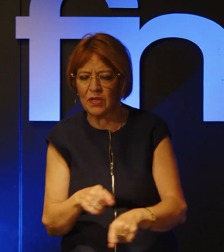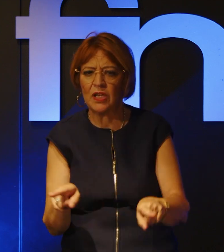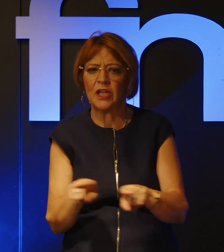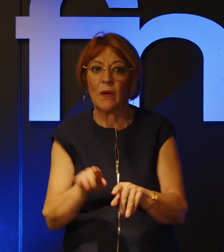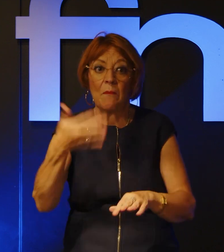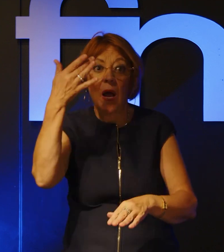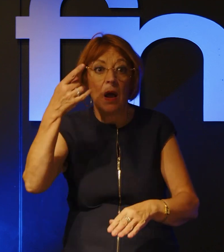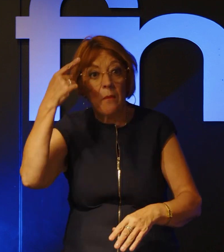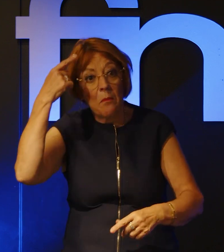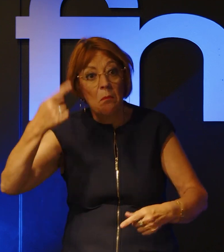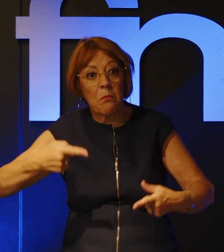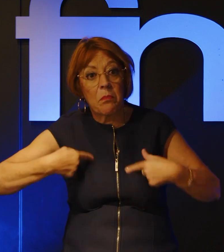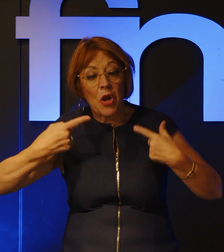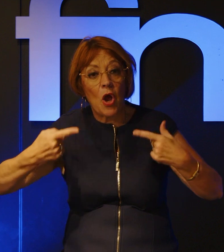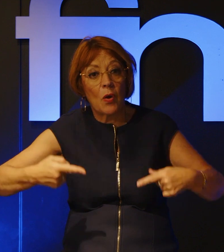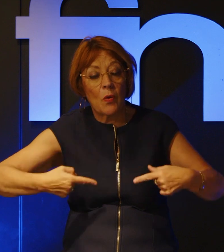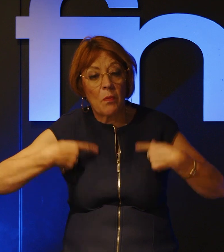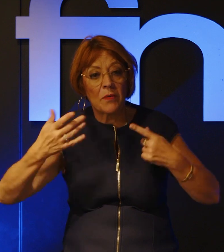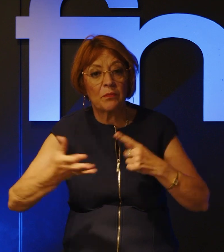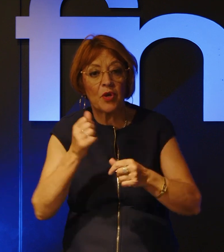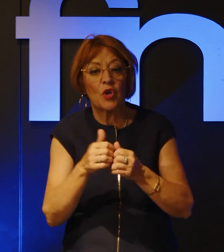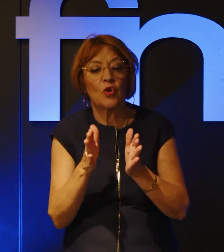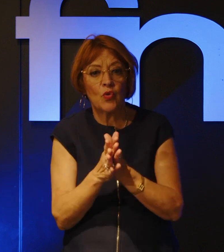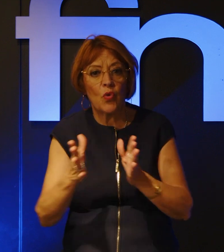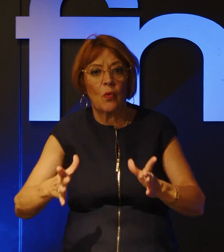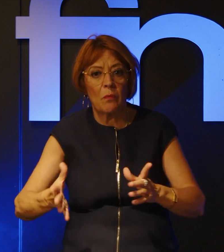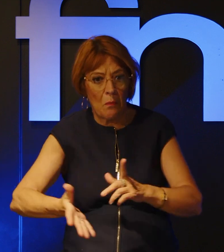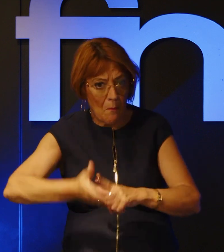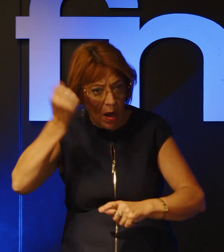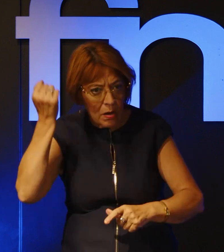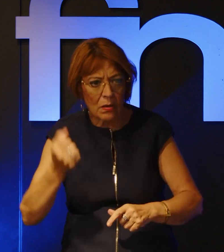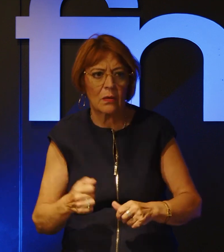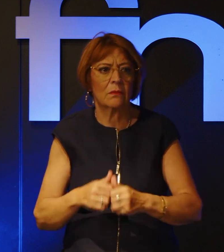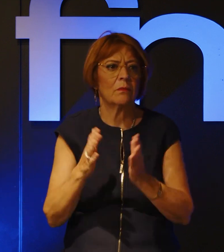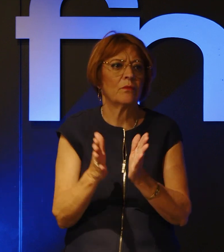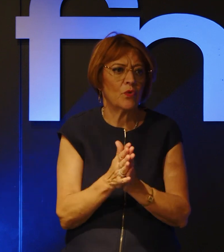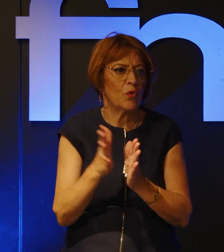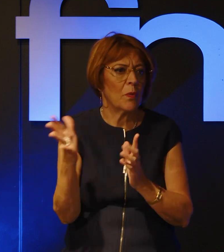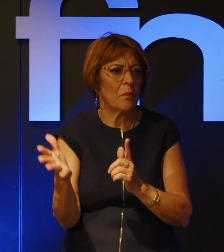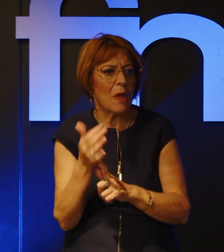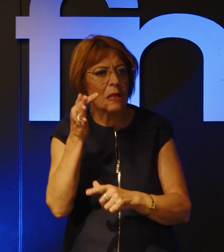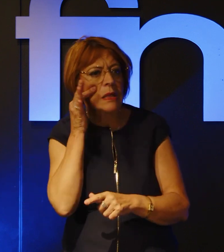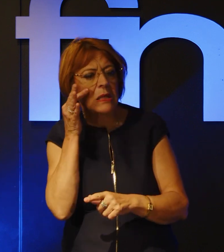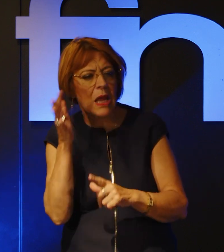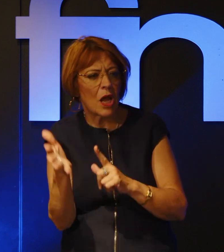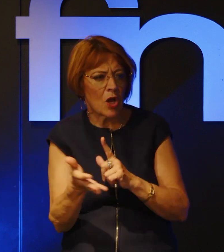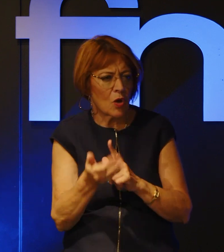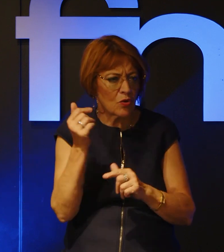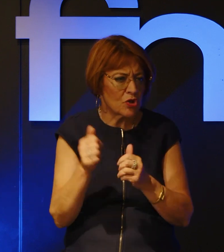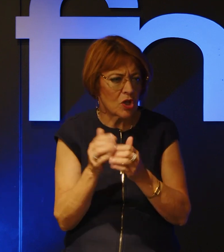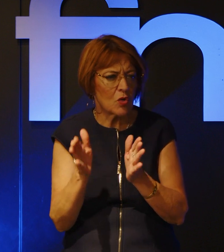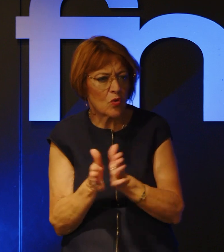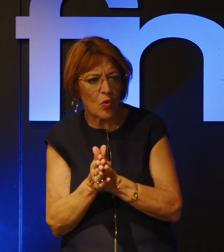sobretudo preocupada em conseguir tudo aquilo que consegue tudo aquilo que que em tentar conseguir atingir